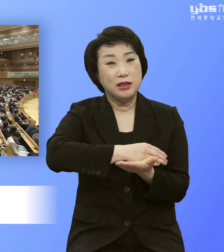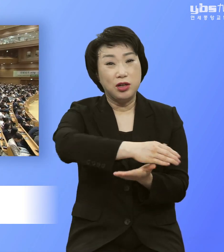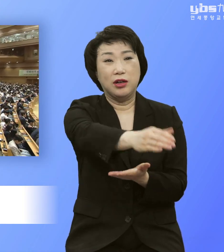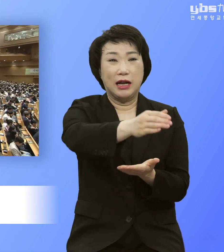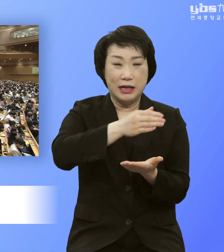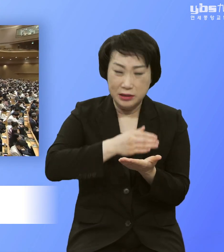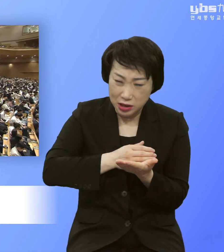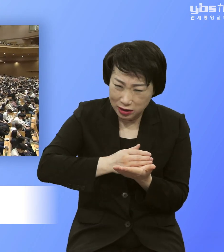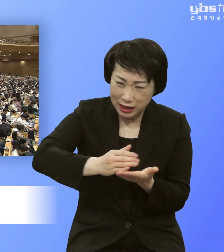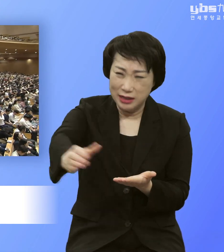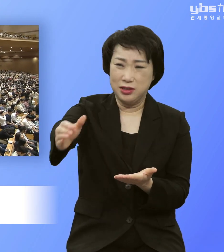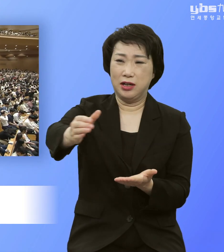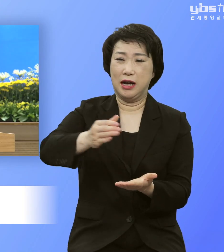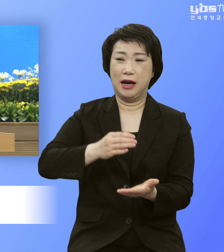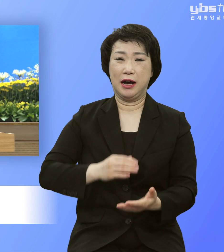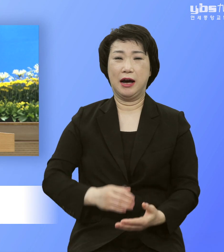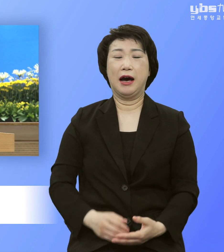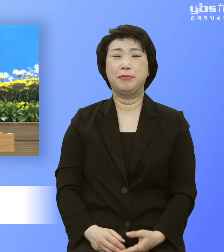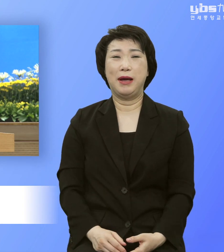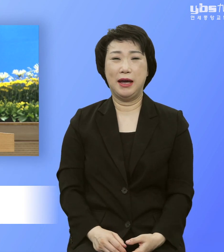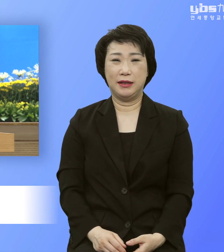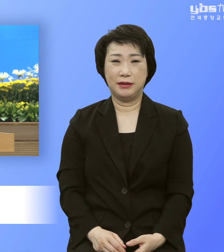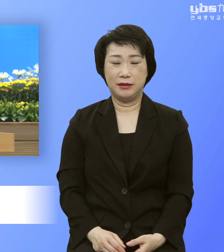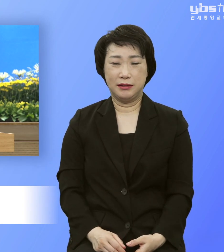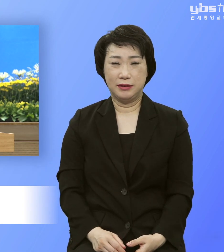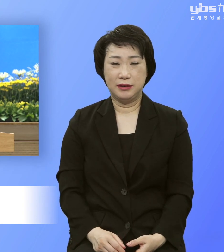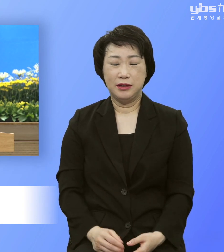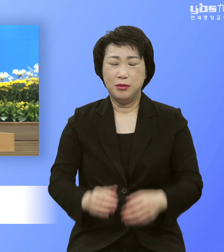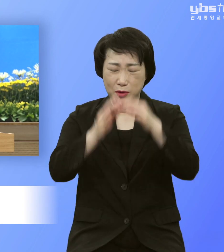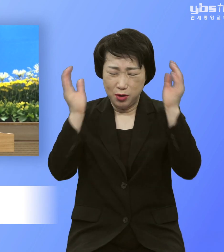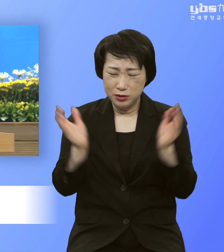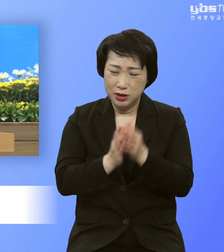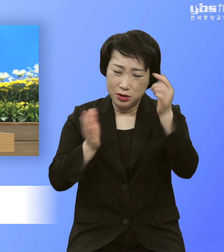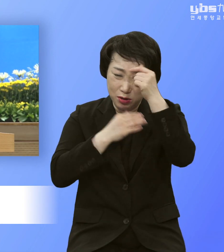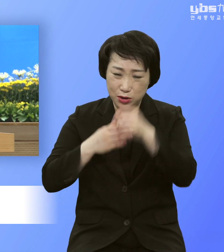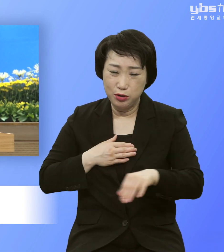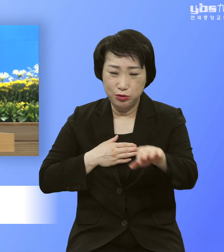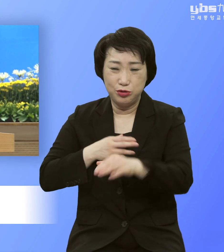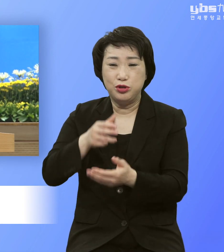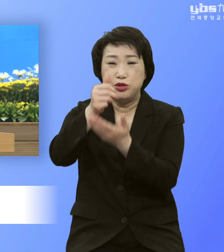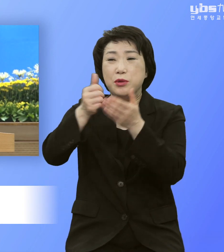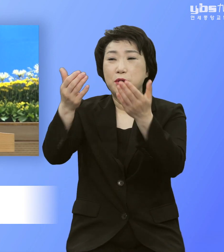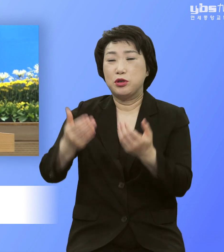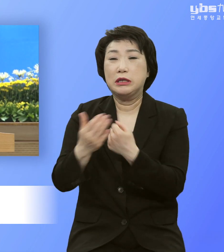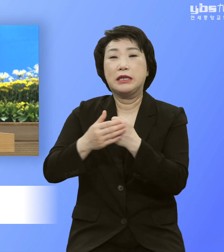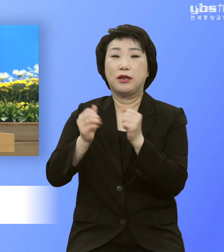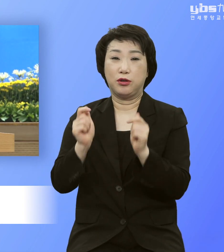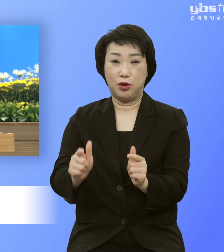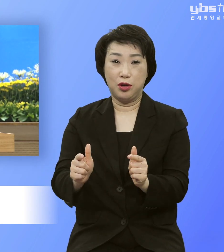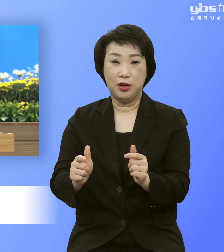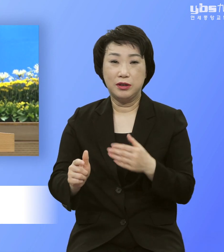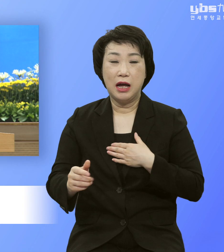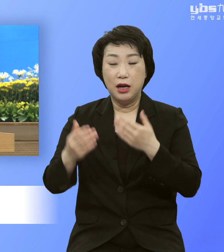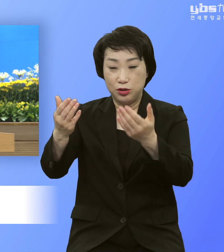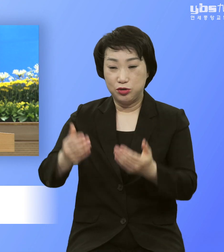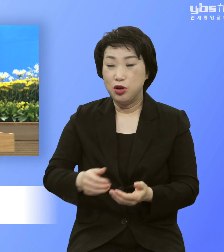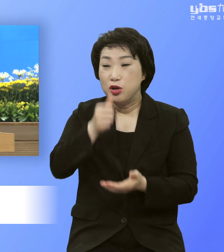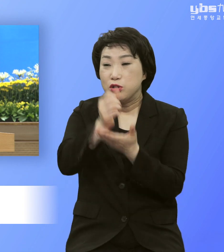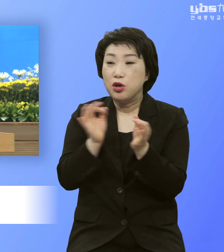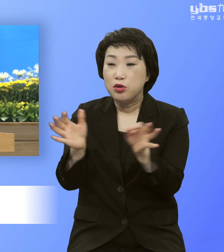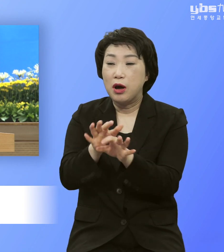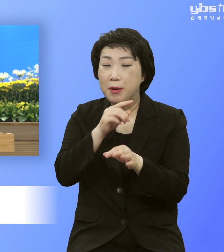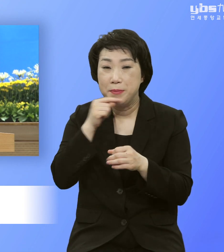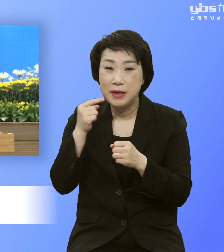떠나가, 떠나갈지어다. 떠나갈지어다. 우리 모든 성도들 주님께서 주신 은혜의 기회, 내게 들려주시는